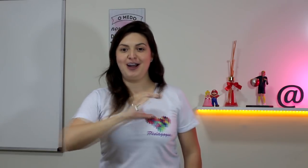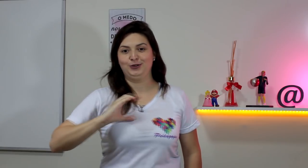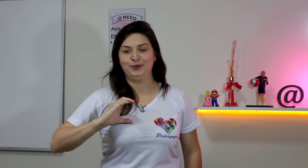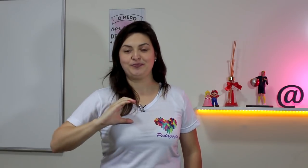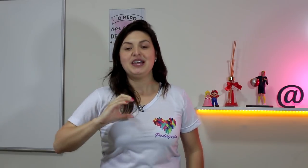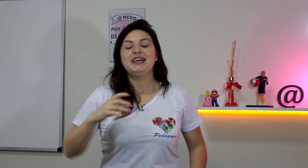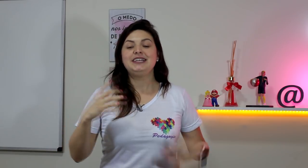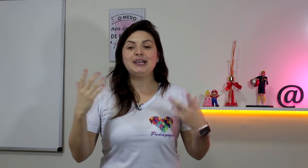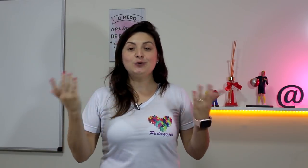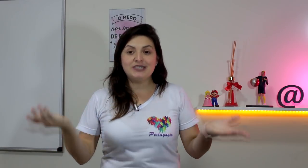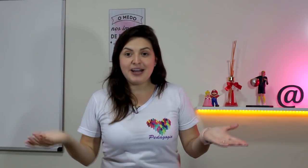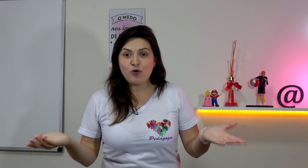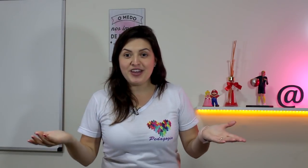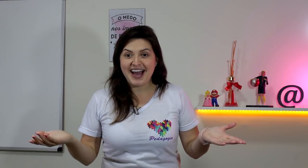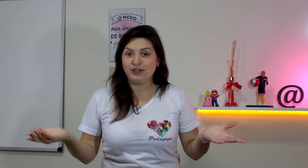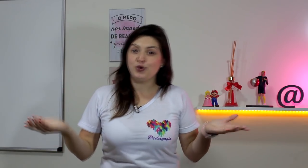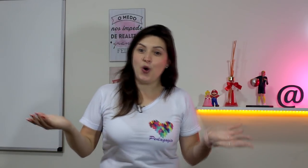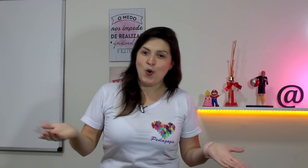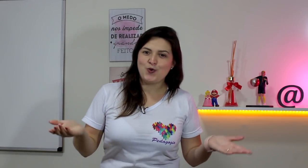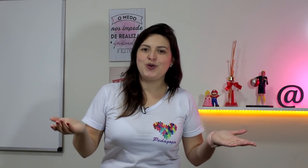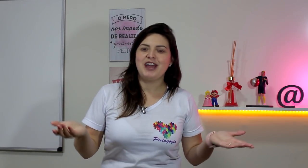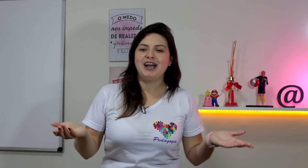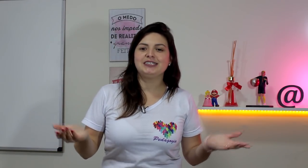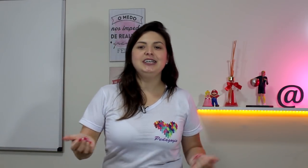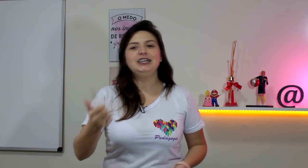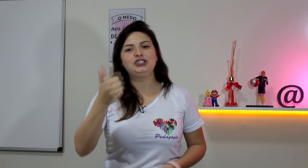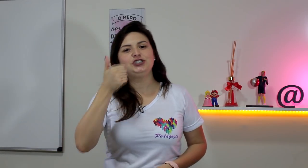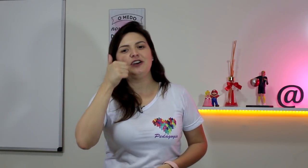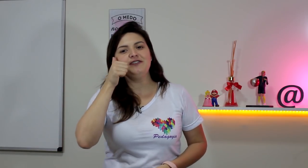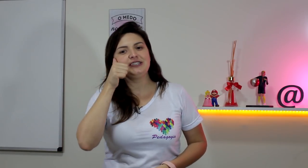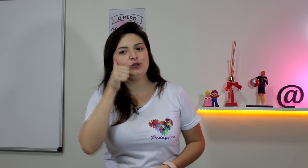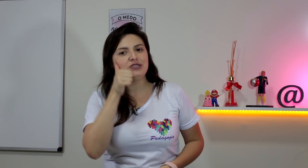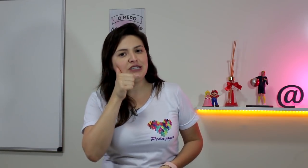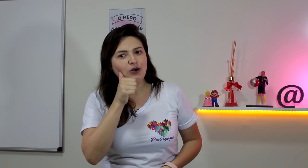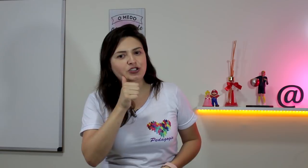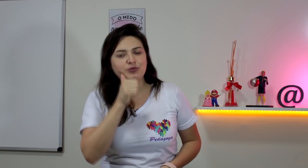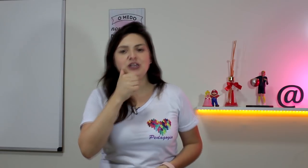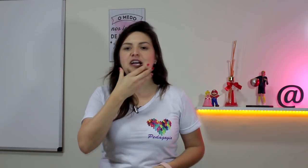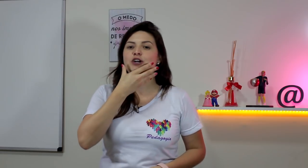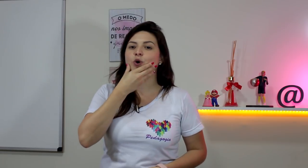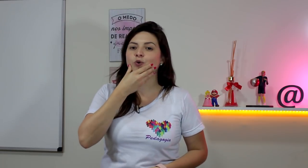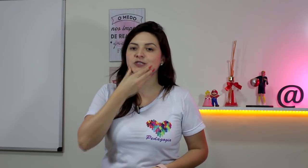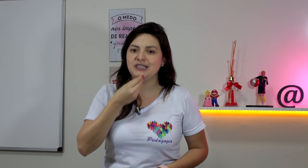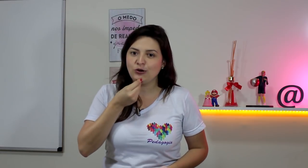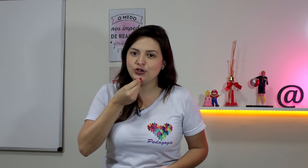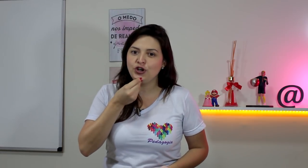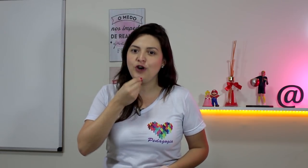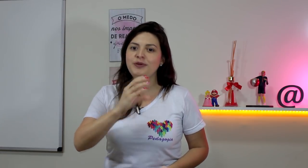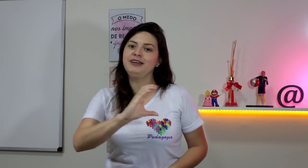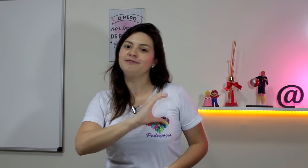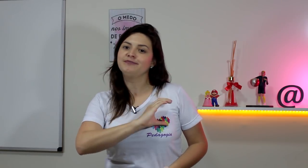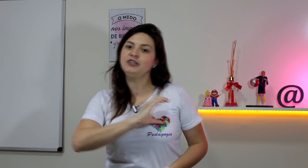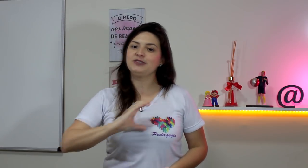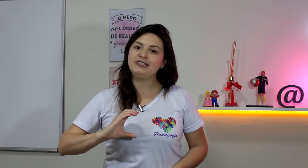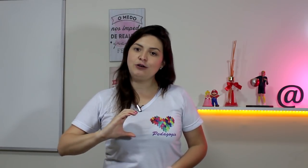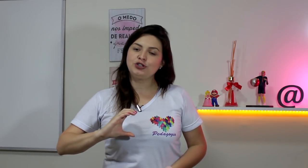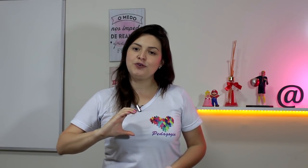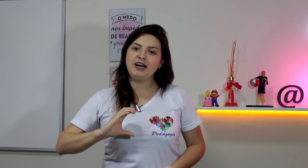Cunhado. Então, se é cunhado ou cunhada, a gente vai fazer o sinal de mulher ou o sinal de homem e o sinal de